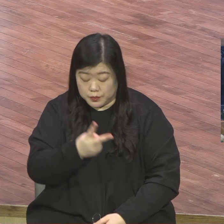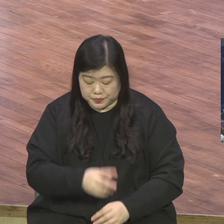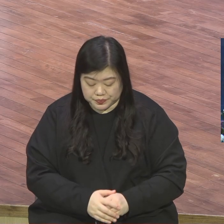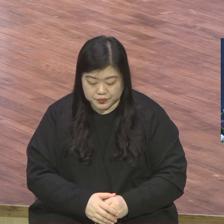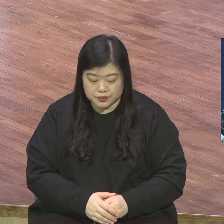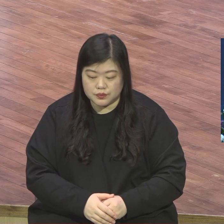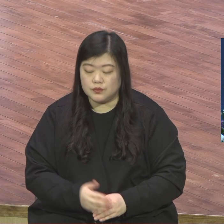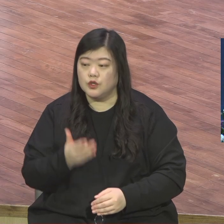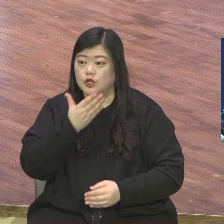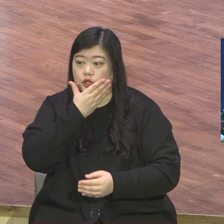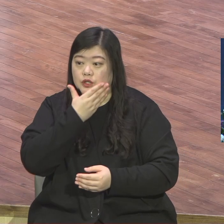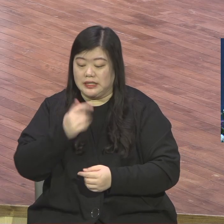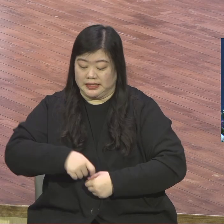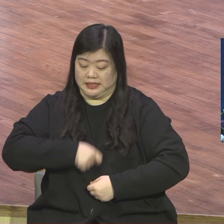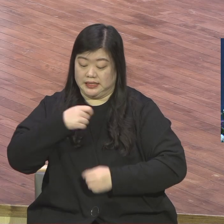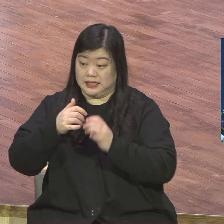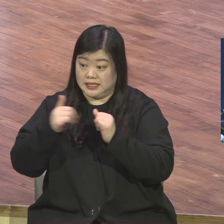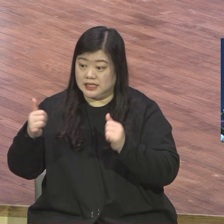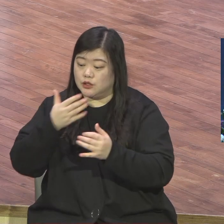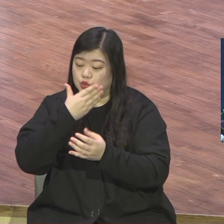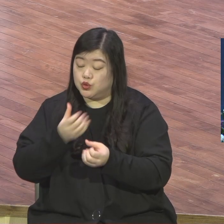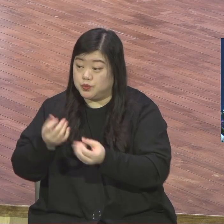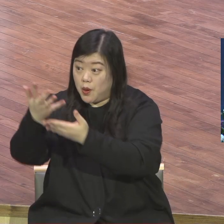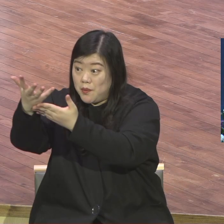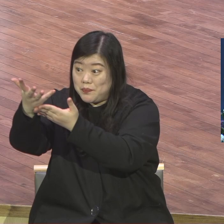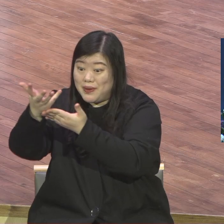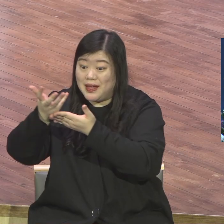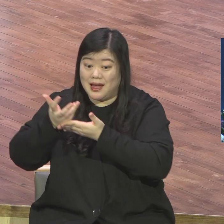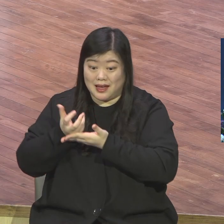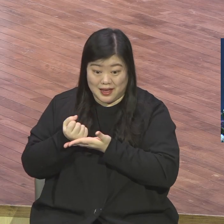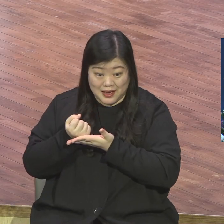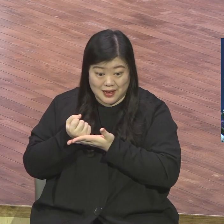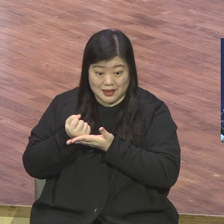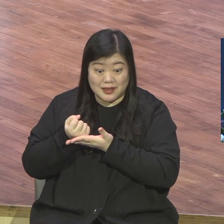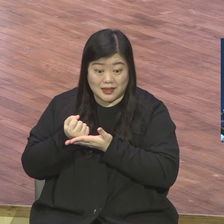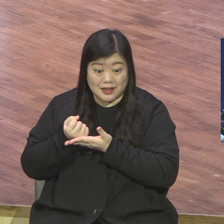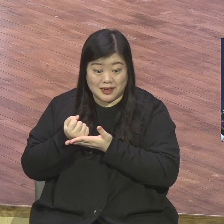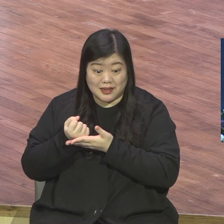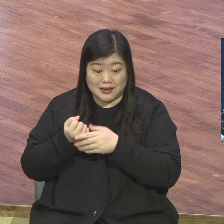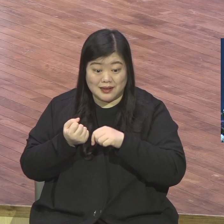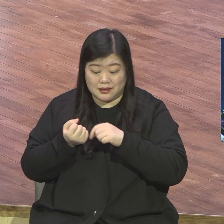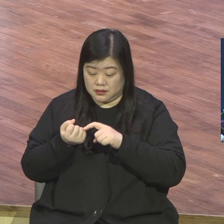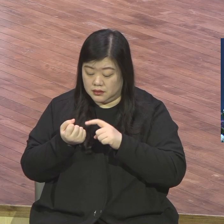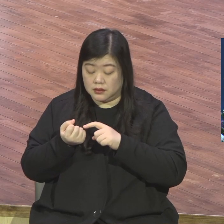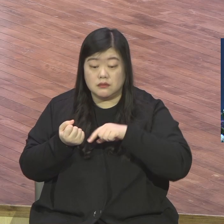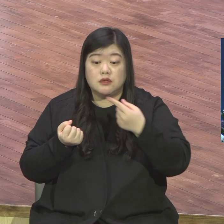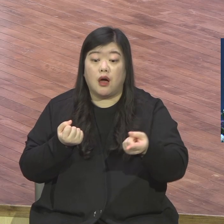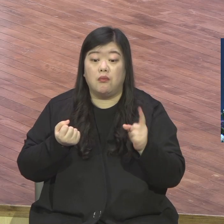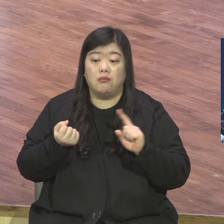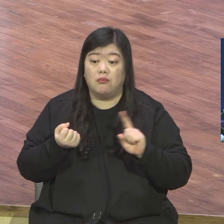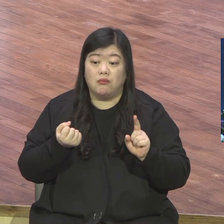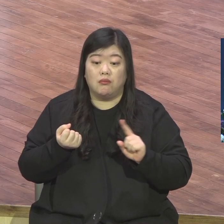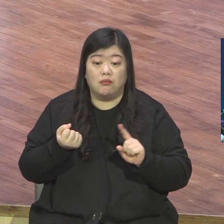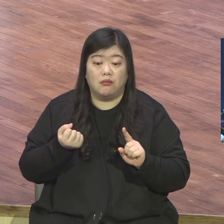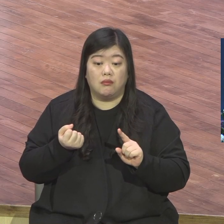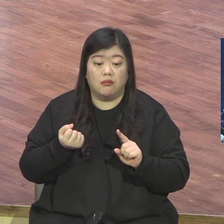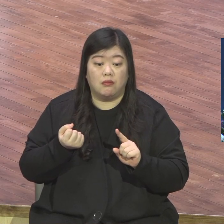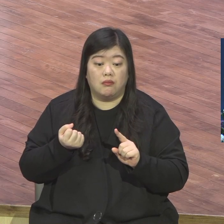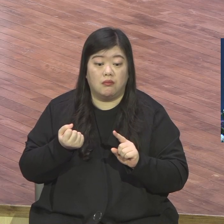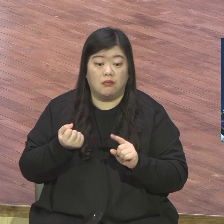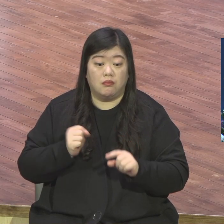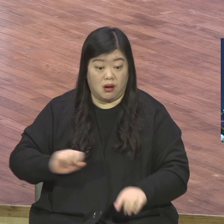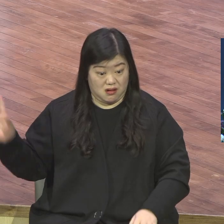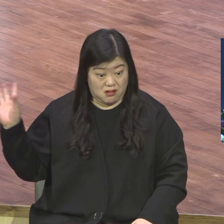그 축복을 사실적으로 누리는 삶을 살아야 돼. 누려야 돼. 누리는 것이 중요합니다. 누려야 돼. 인정해야